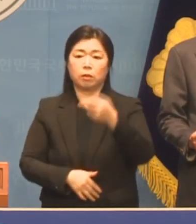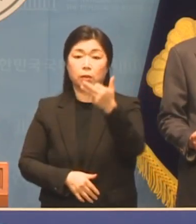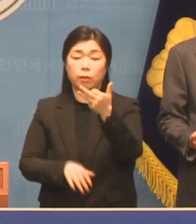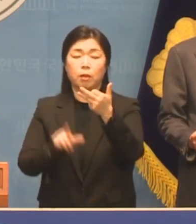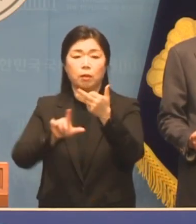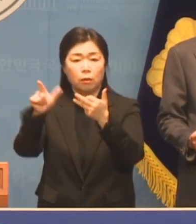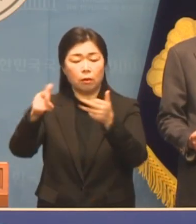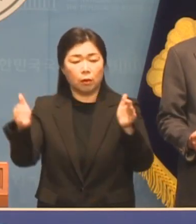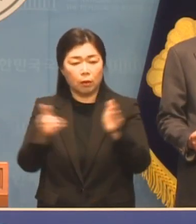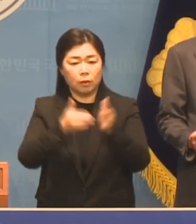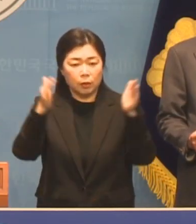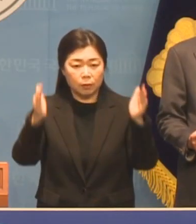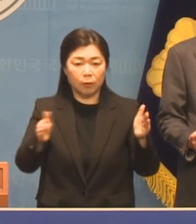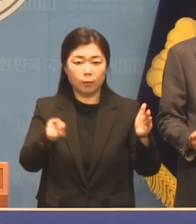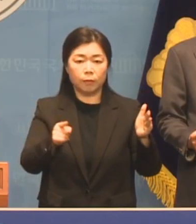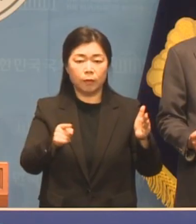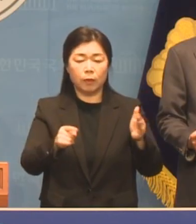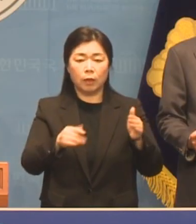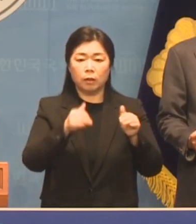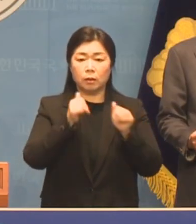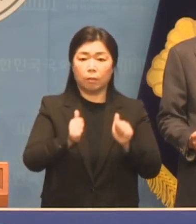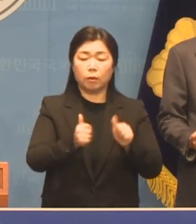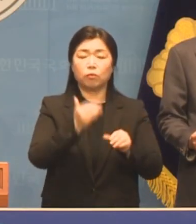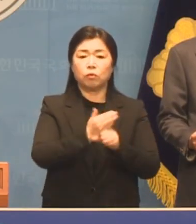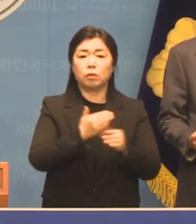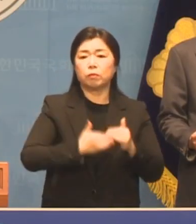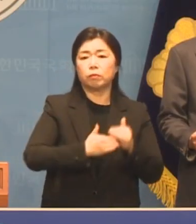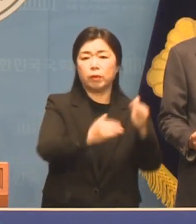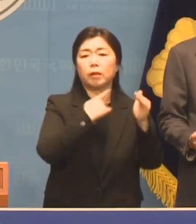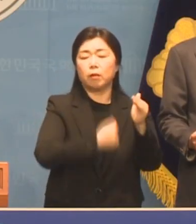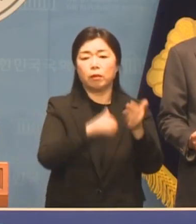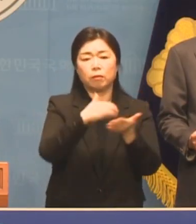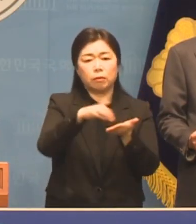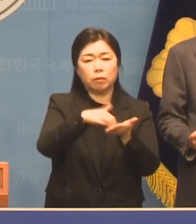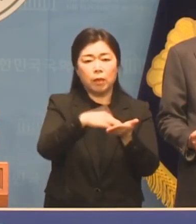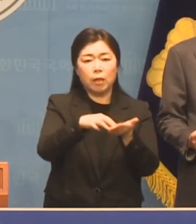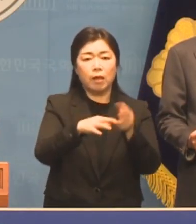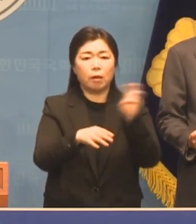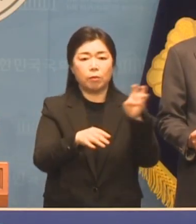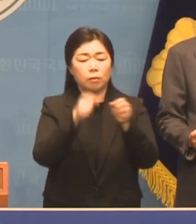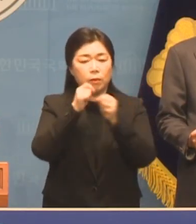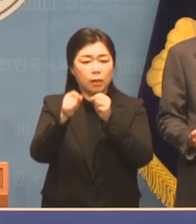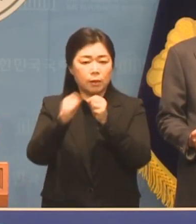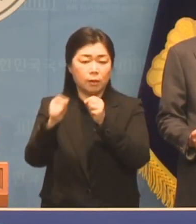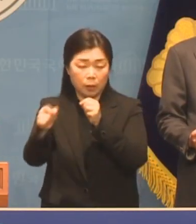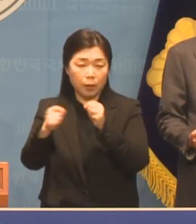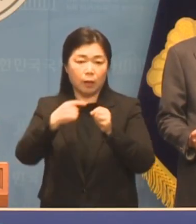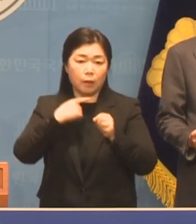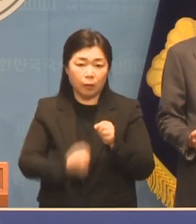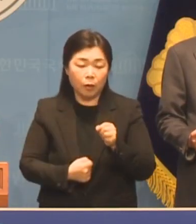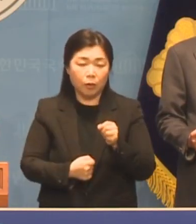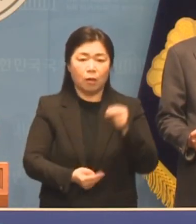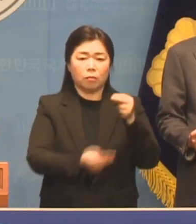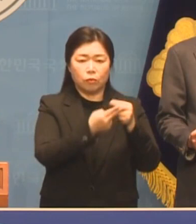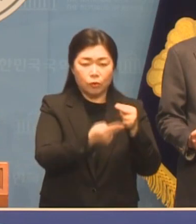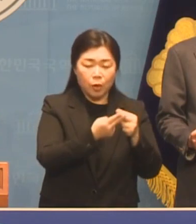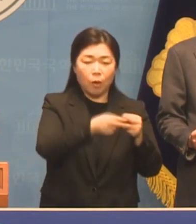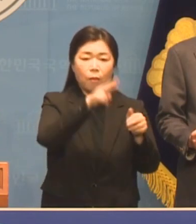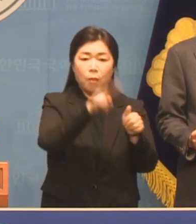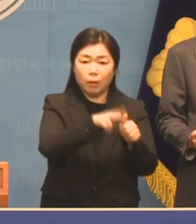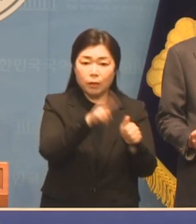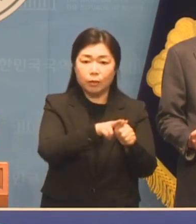2018년 12월 말경까지 진행됐던 약 30여 가지의 사기 프로모션인 정호추,